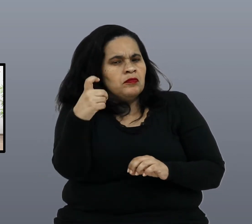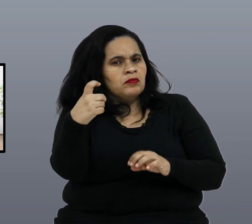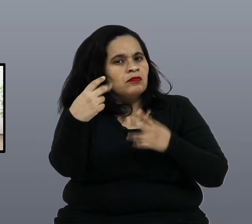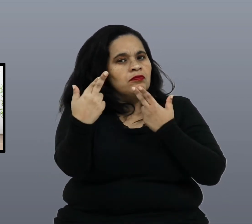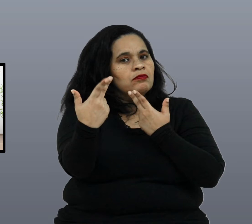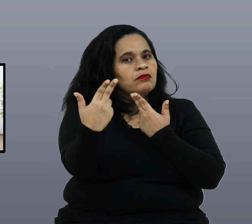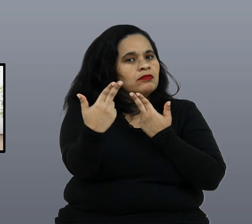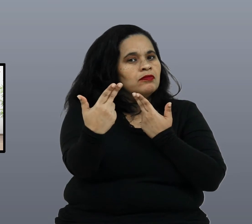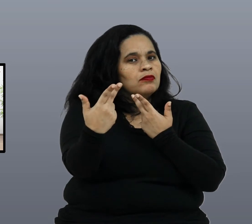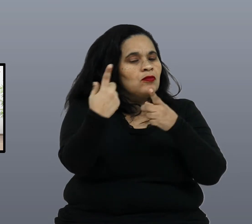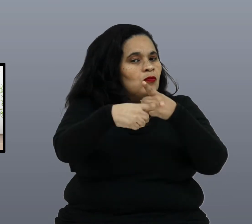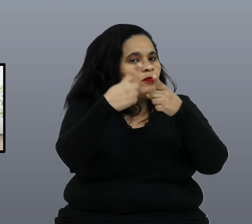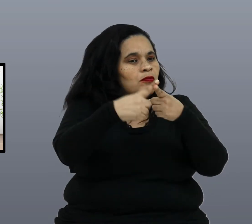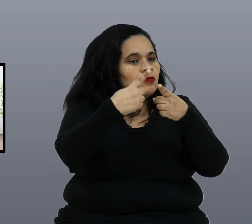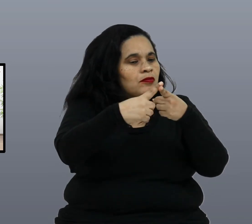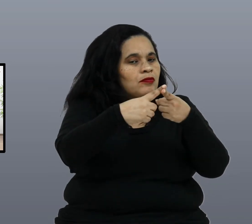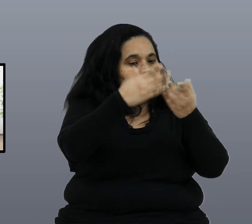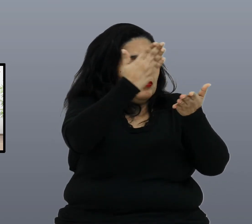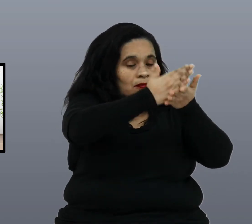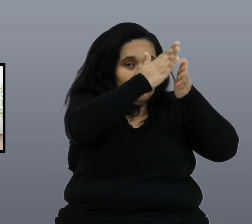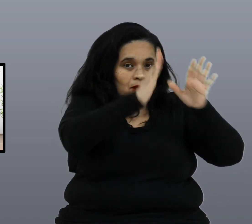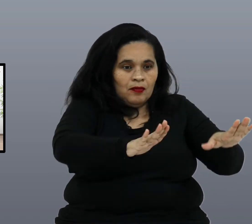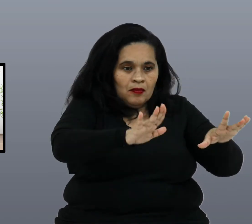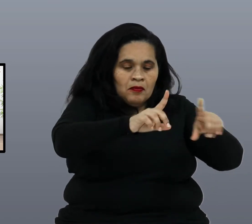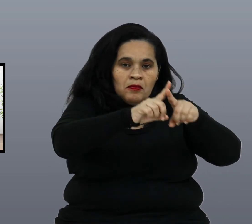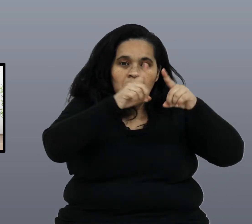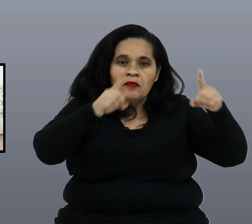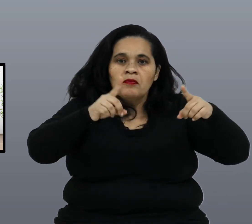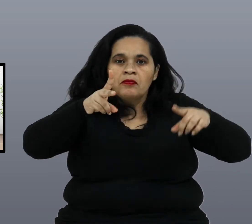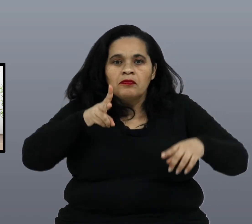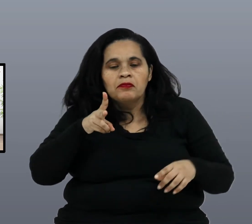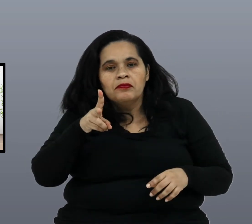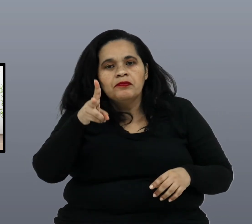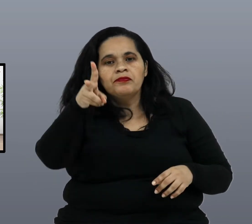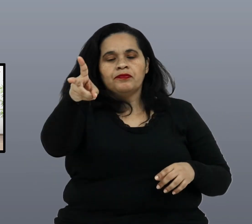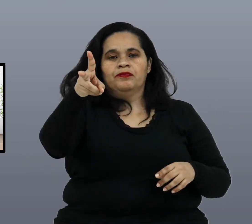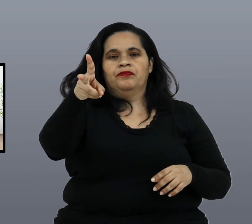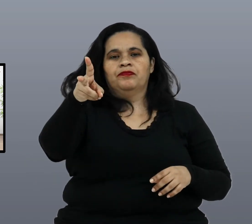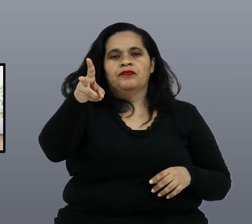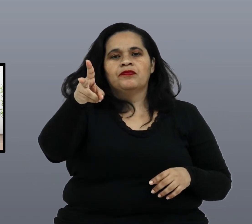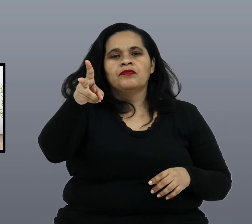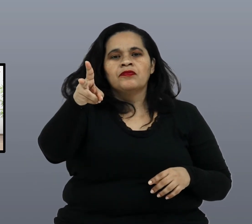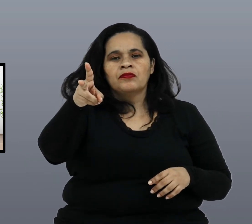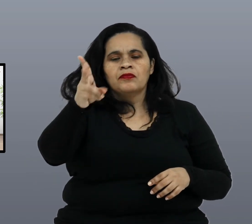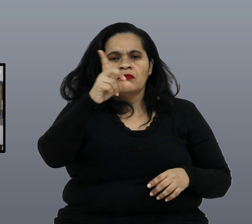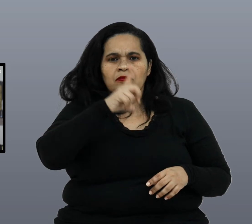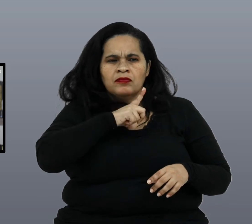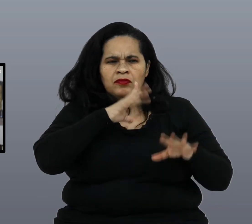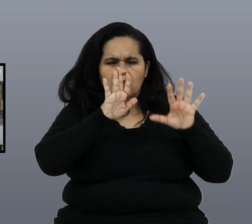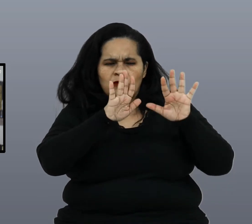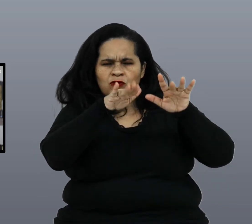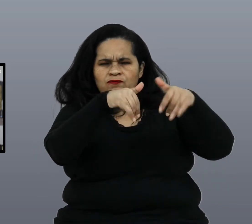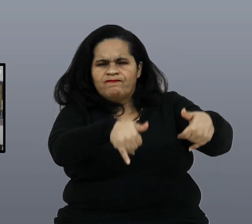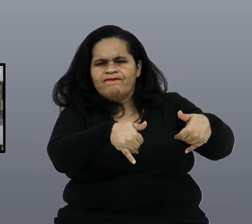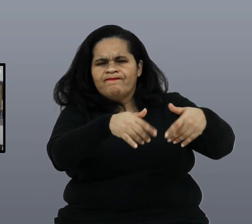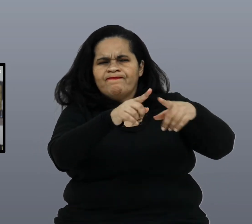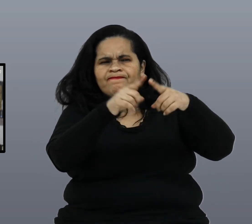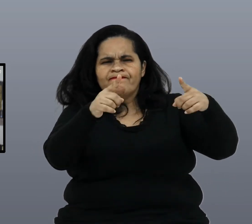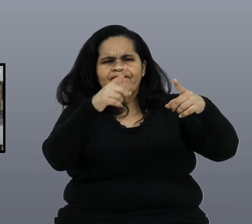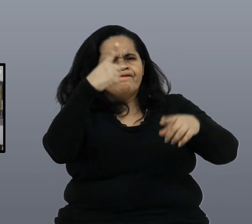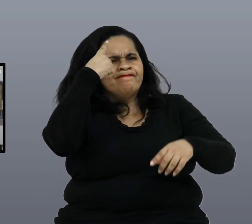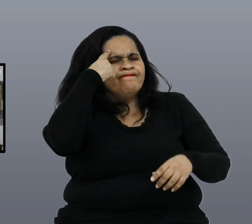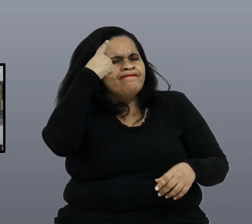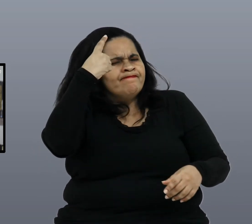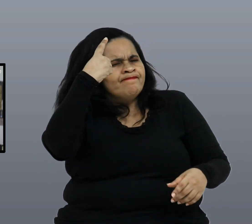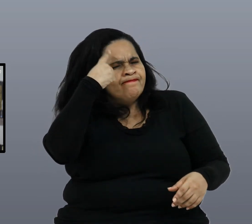não termina. Ou seja, ele tem um fim na história, mas a mentalidade, o pensamento, a forma